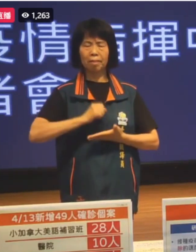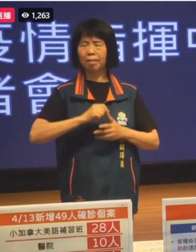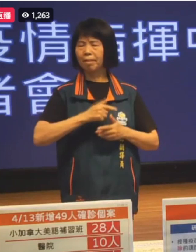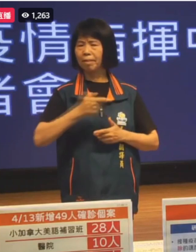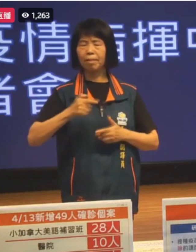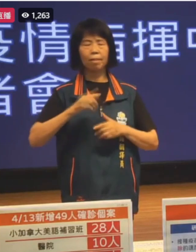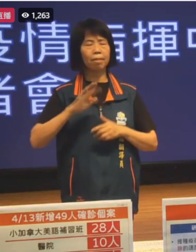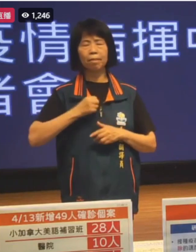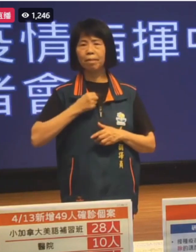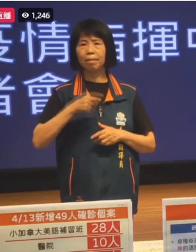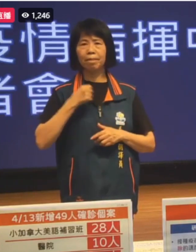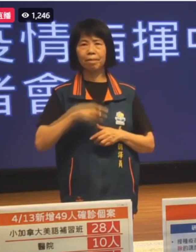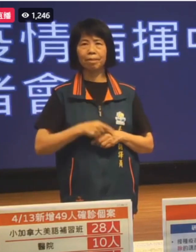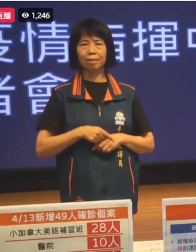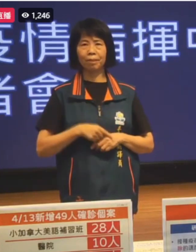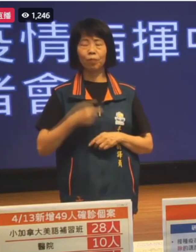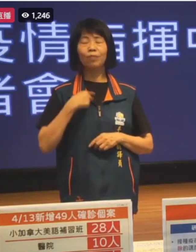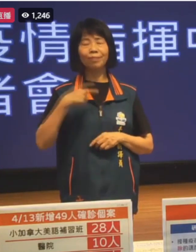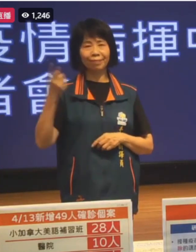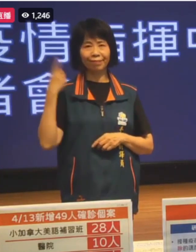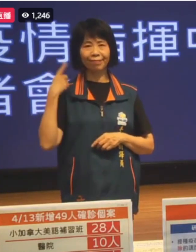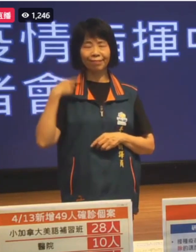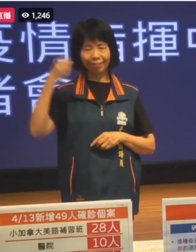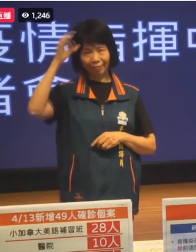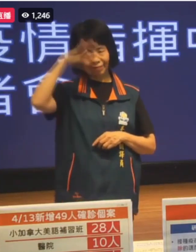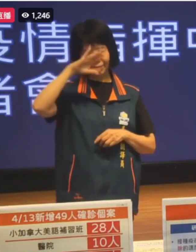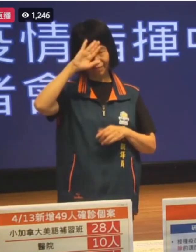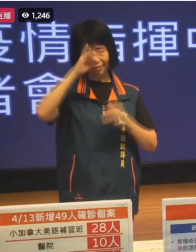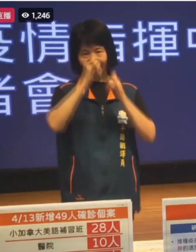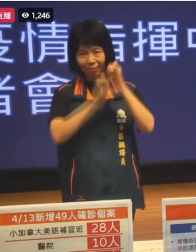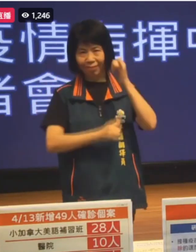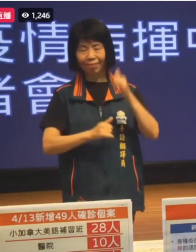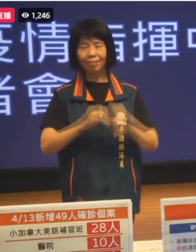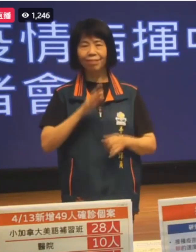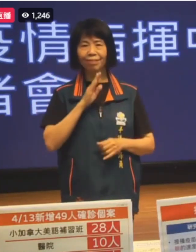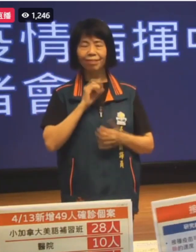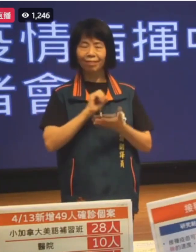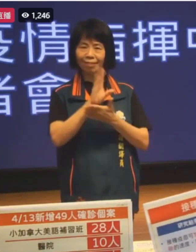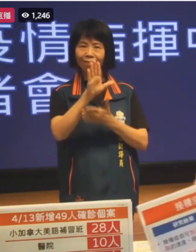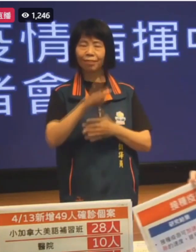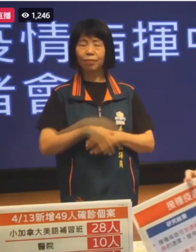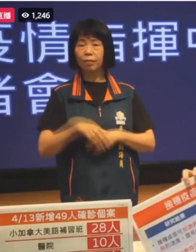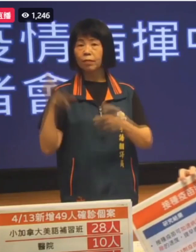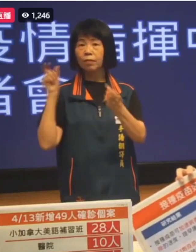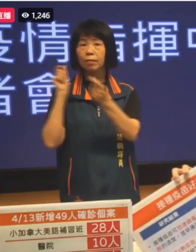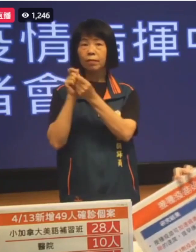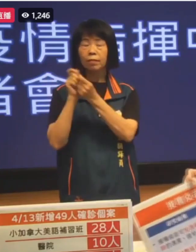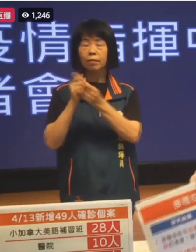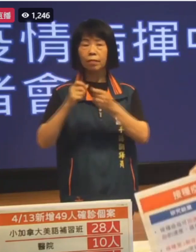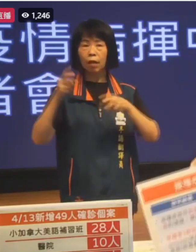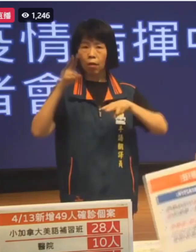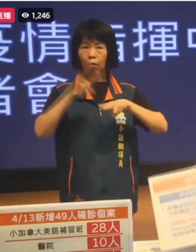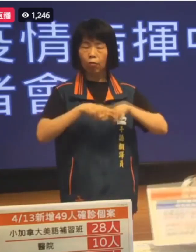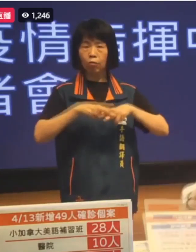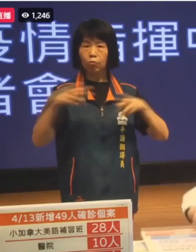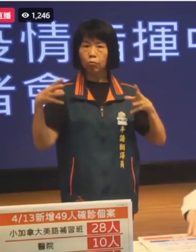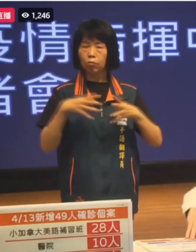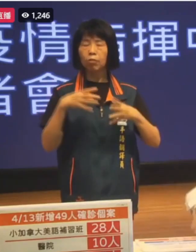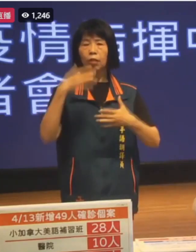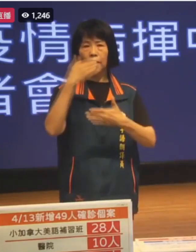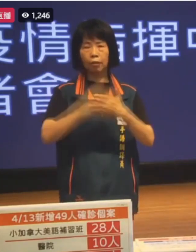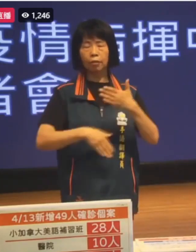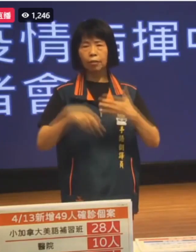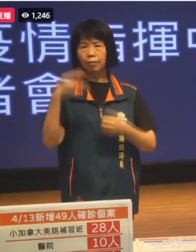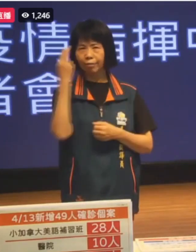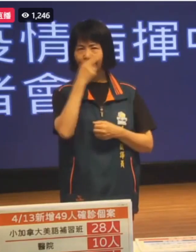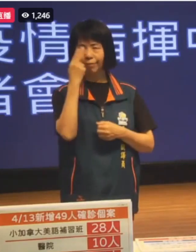的孩子之后的这个的情况跟各位做个报告。那我们讲最近要共存跟减灾共存